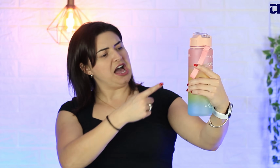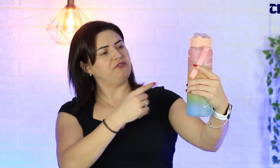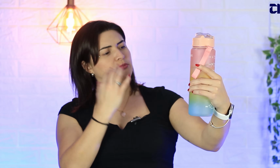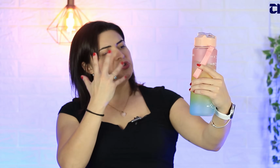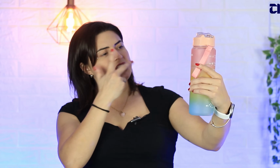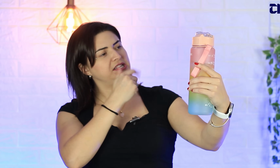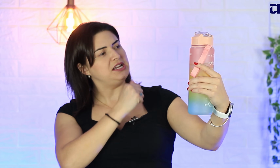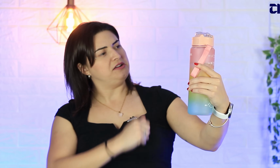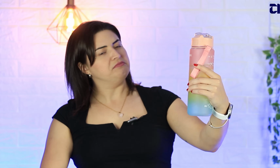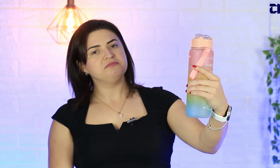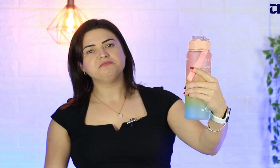garrafa bonita!